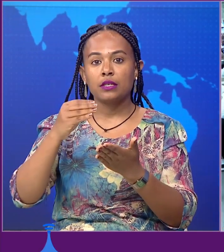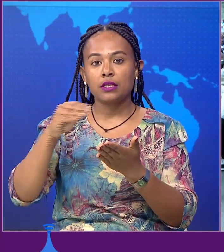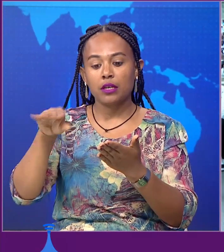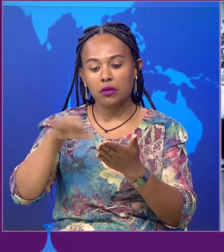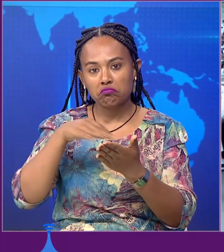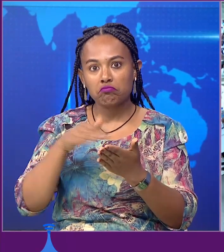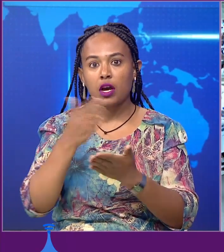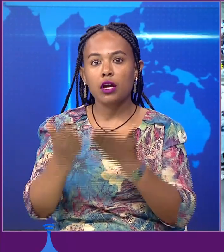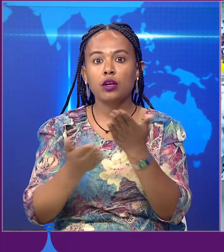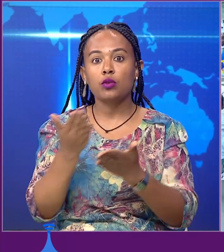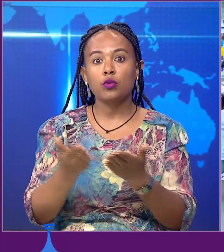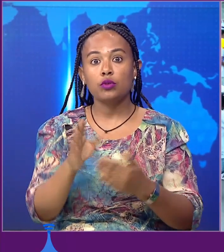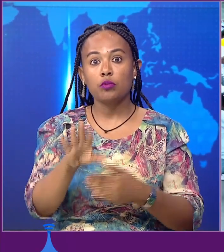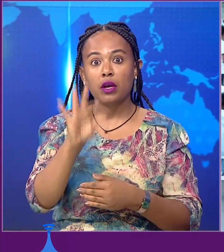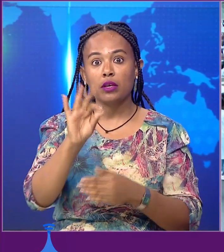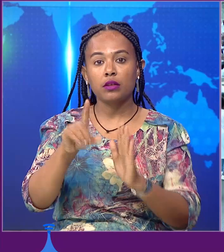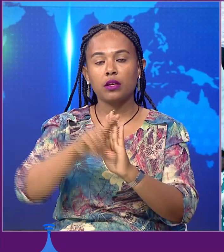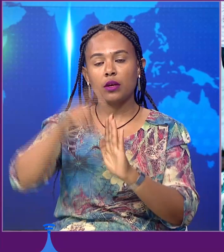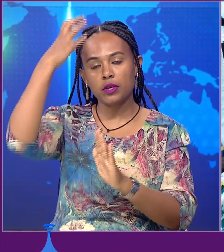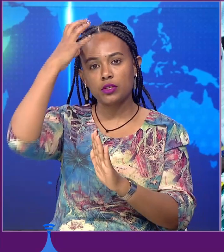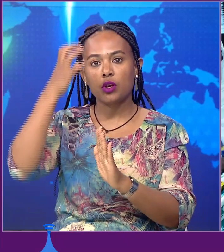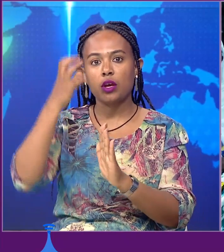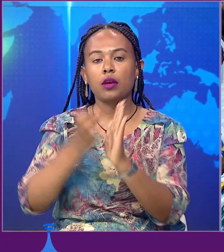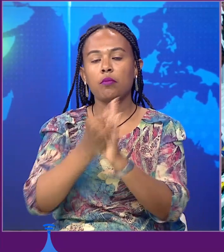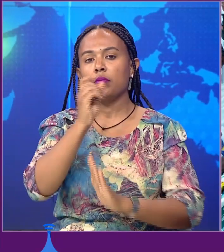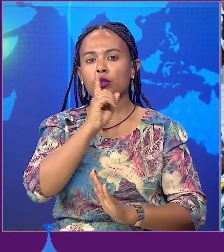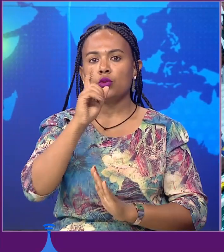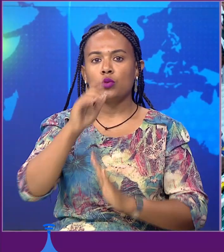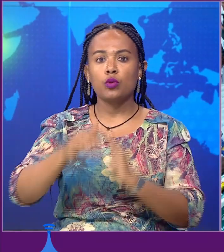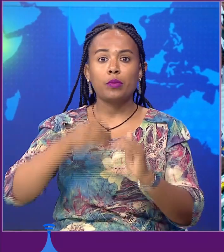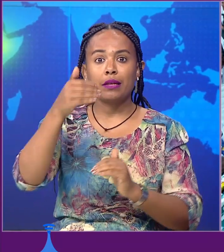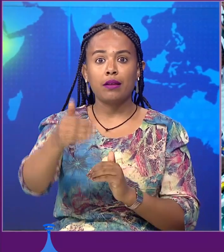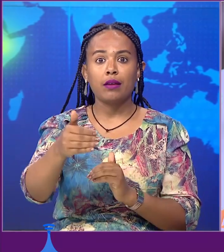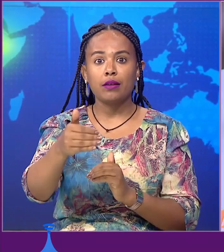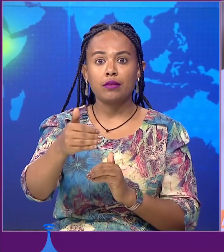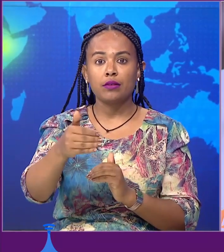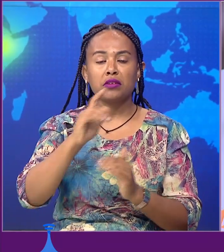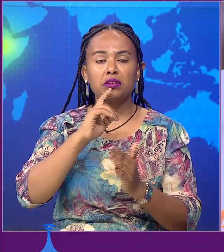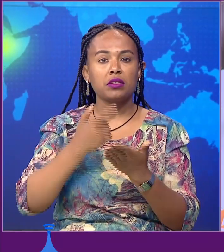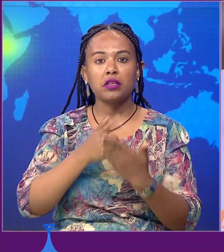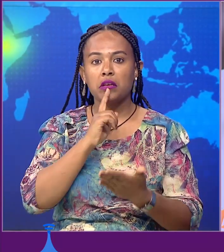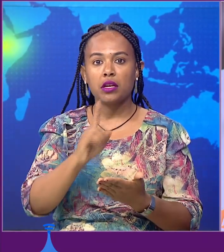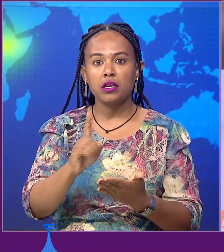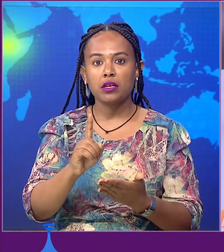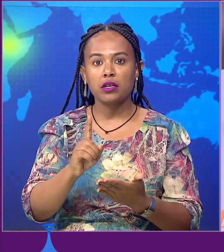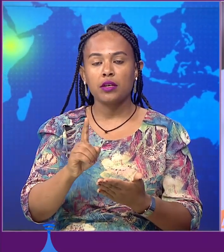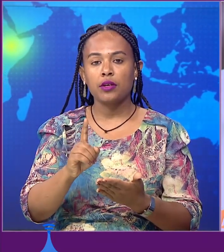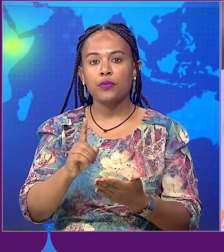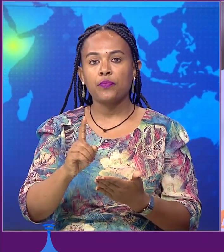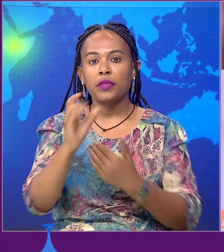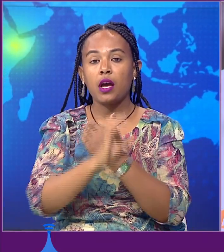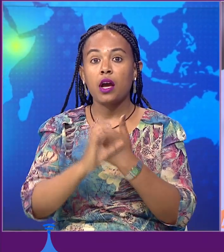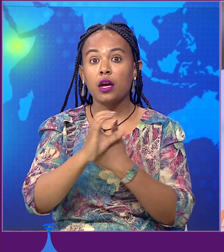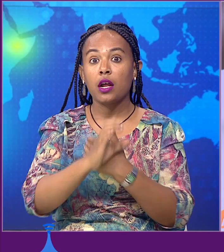አገልግሎት ማግኘት ህገ መንግስታዊ መብታቸው። በቀጣይነት እርግጠኛ ነኝ አገር